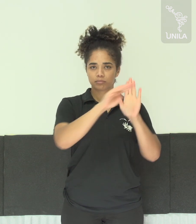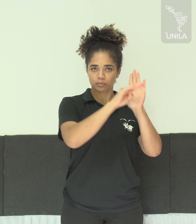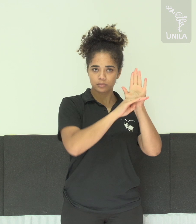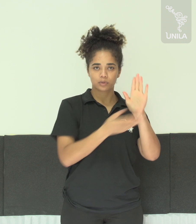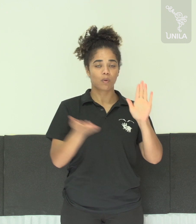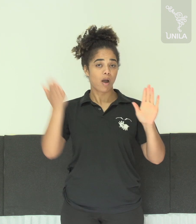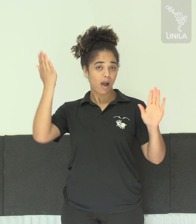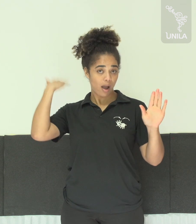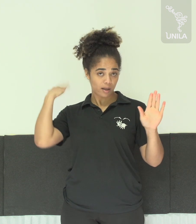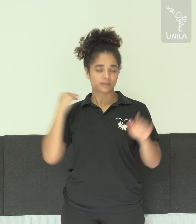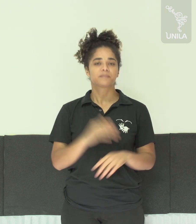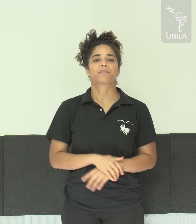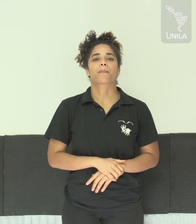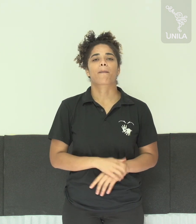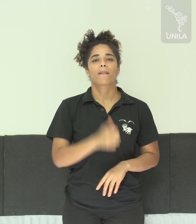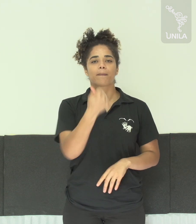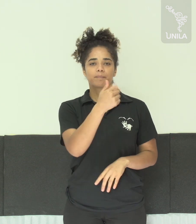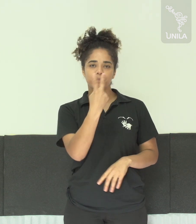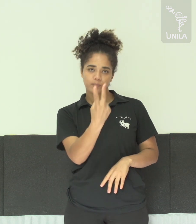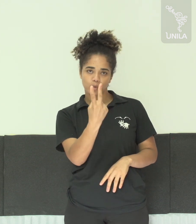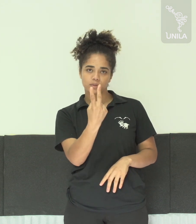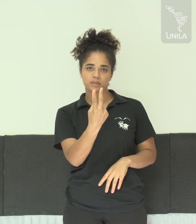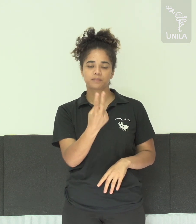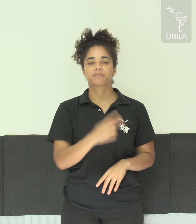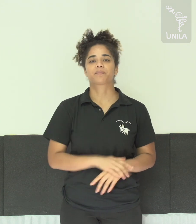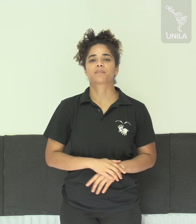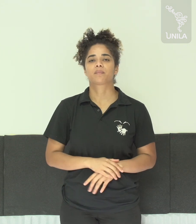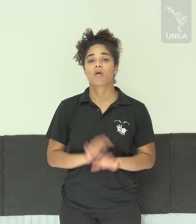12. Das disposições finais.